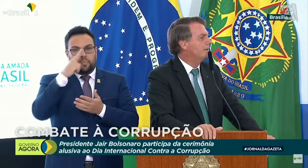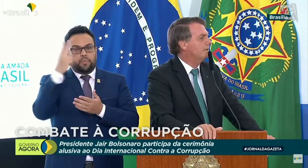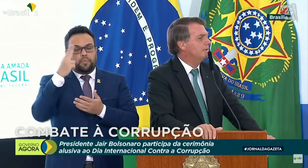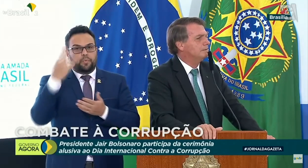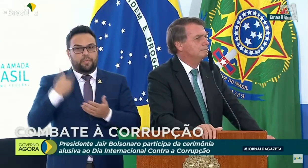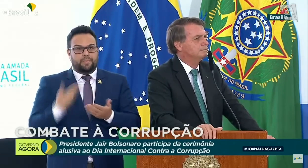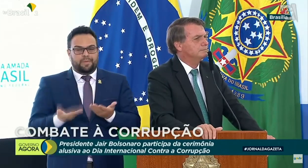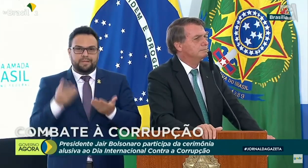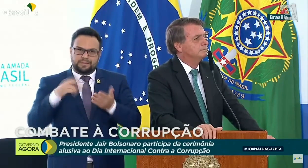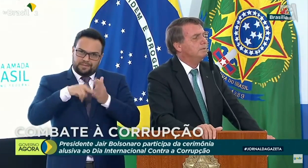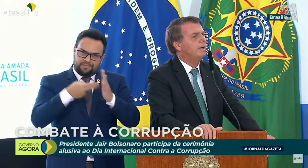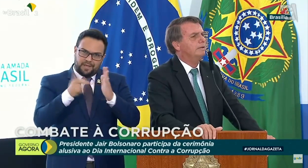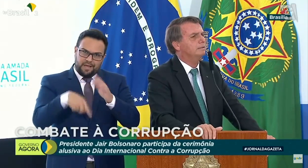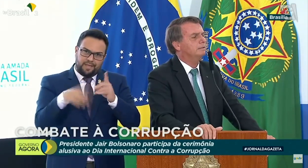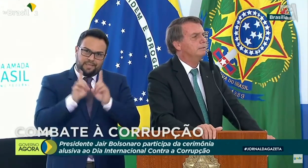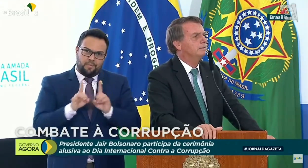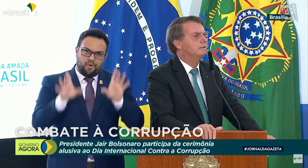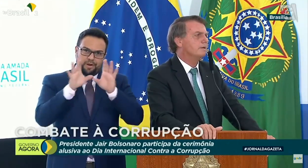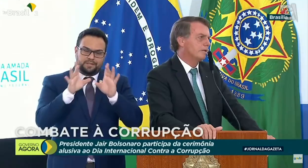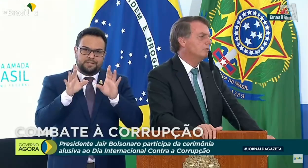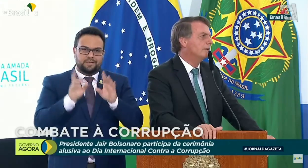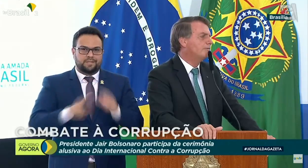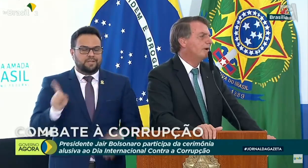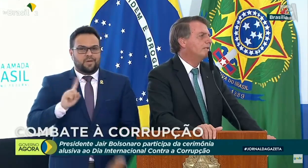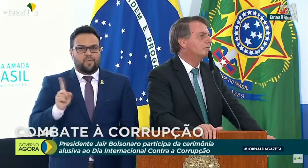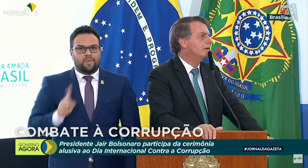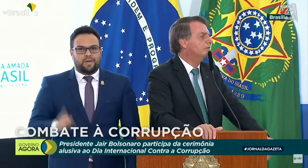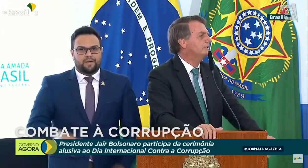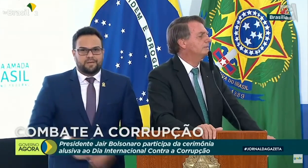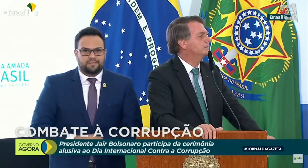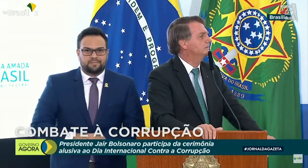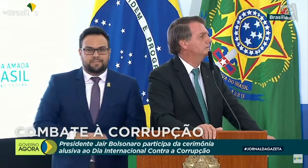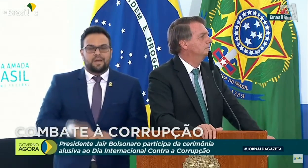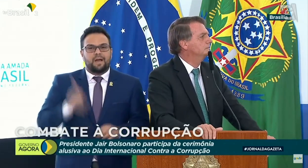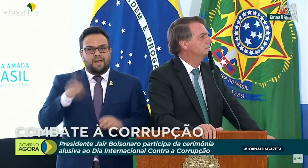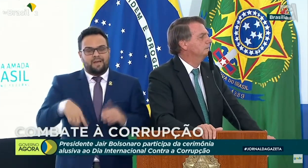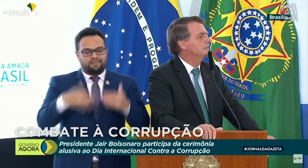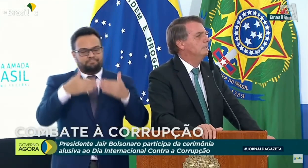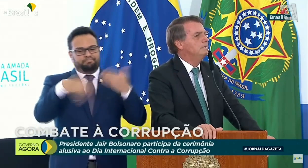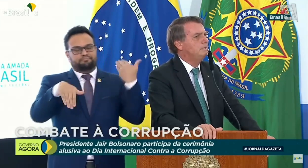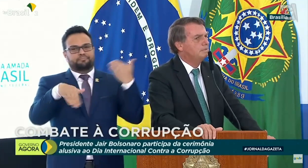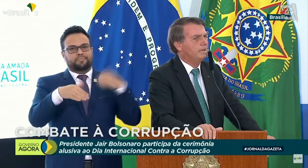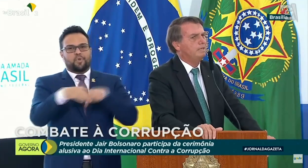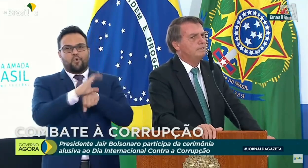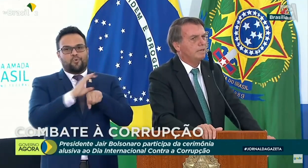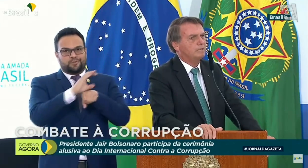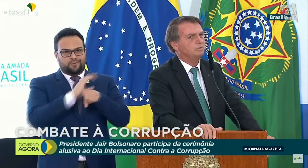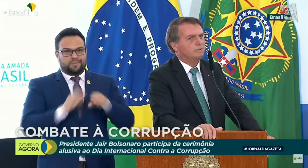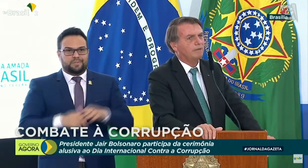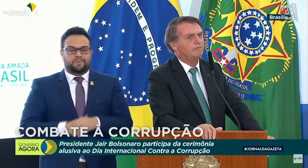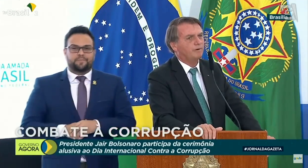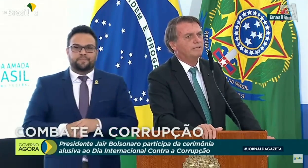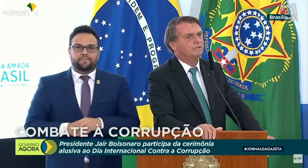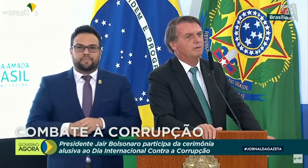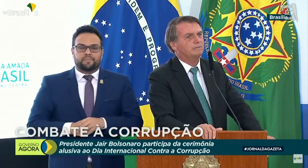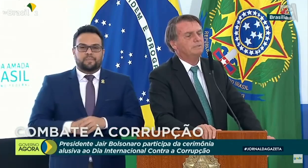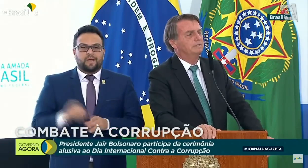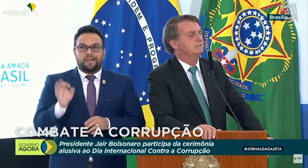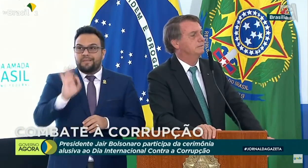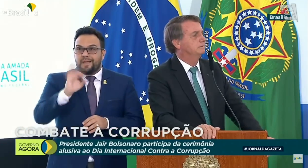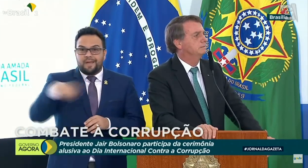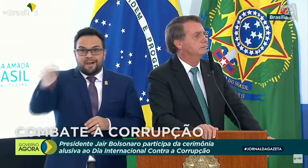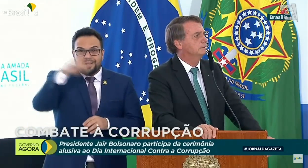e isso é democracia não é isso é jogar fora das quatro linhas Ninguém quer jogar